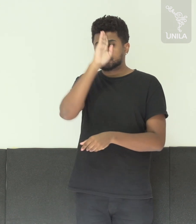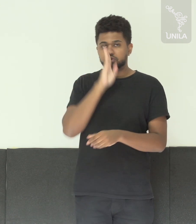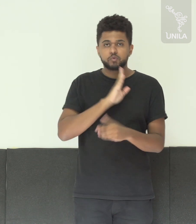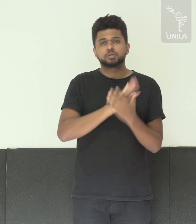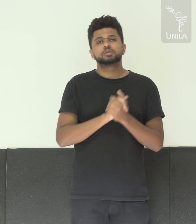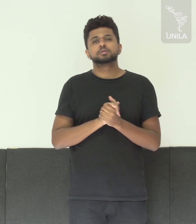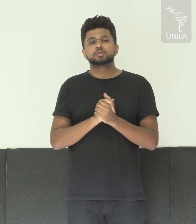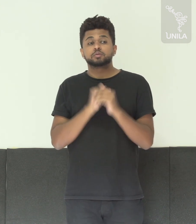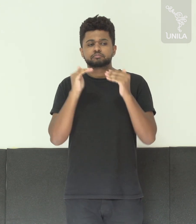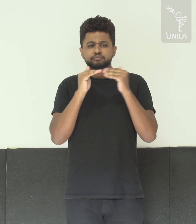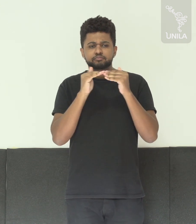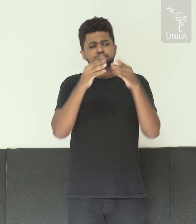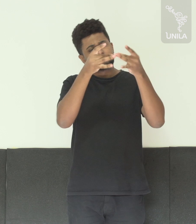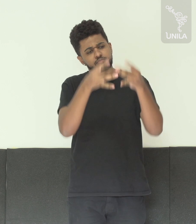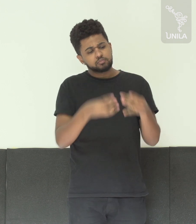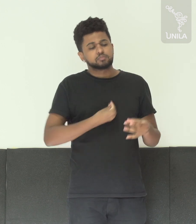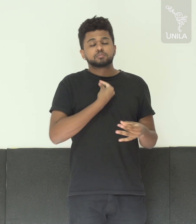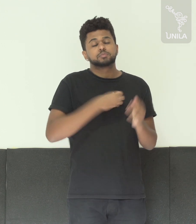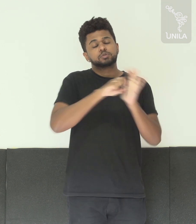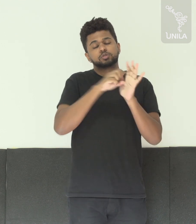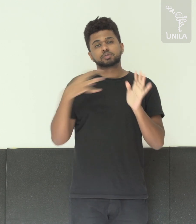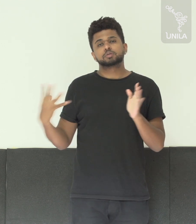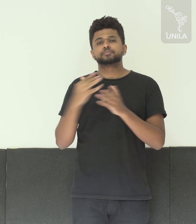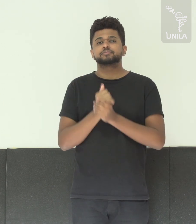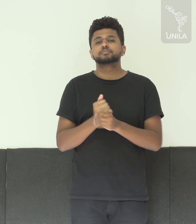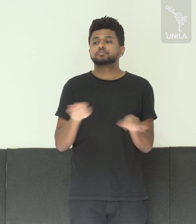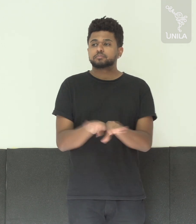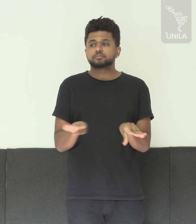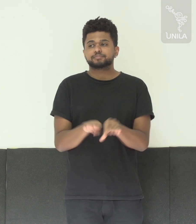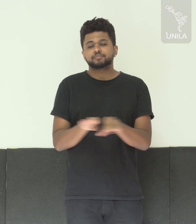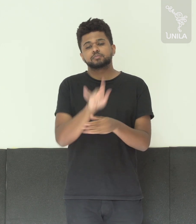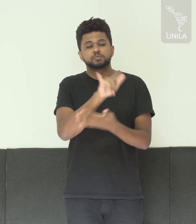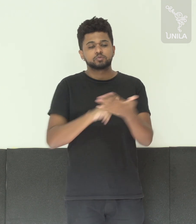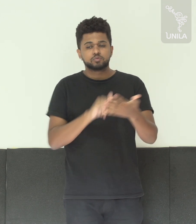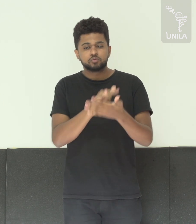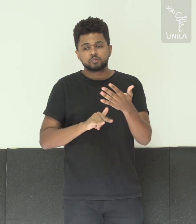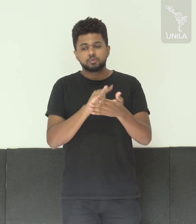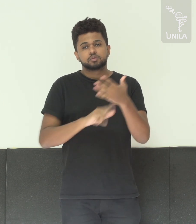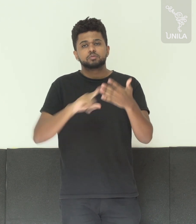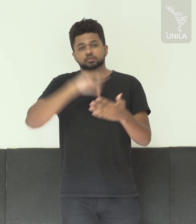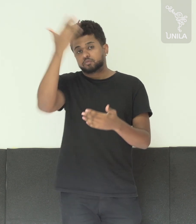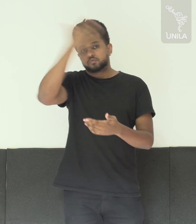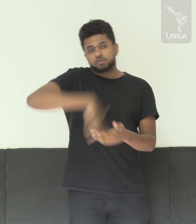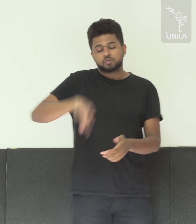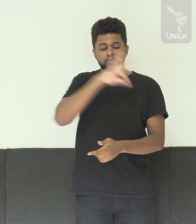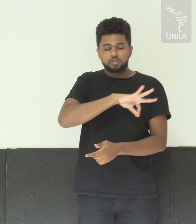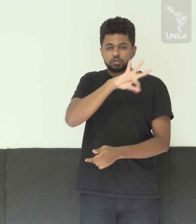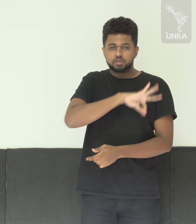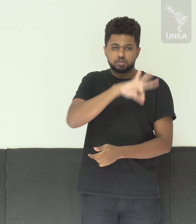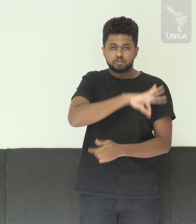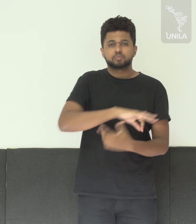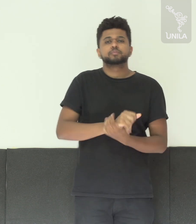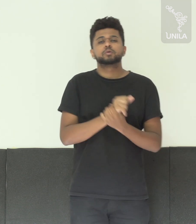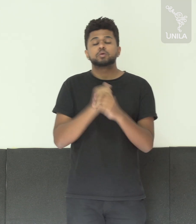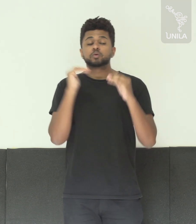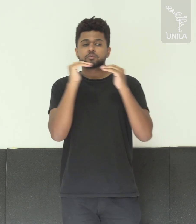gratuita, de acordo com o descrito no presente edital, bem como os documentos referentes à comprovação de renda familiar,